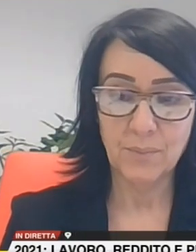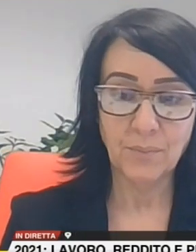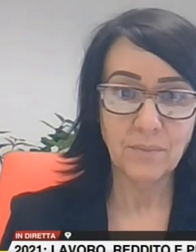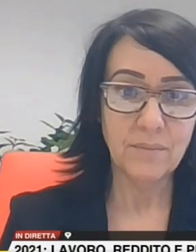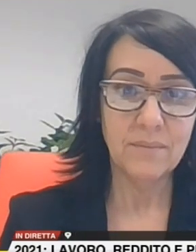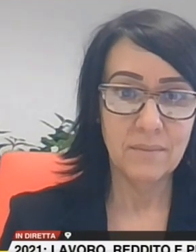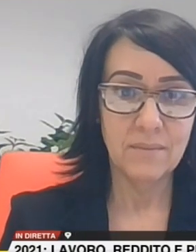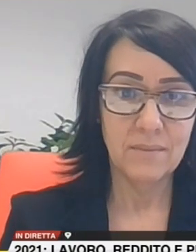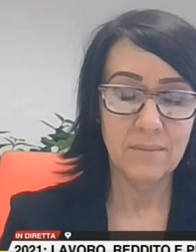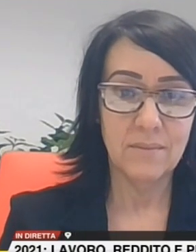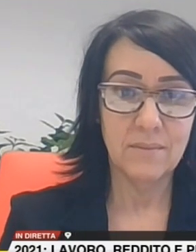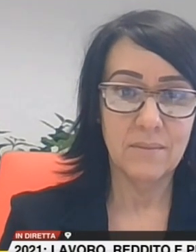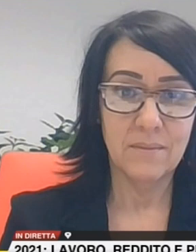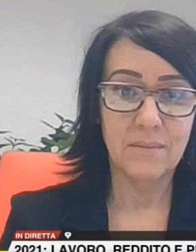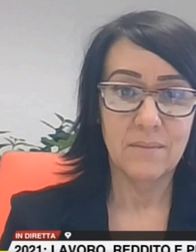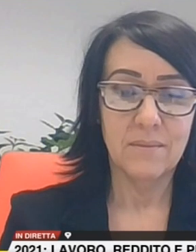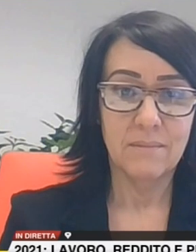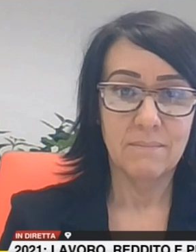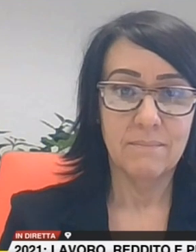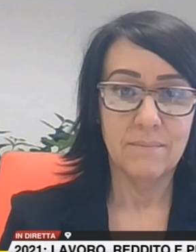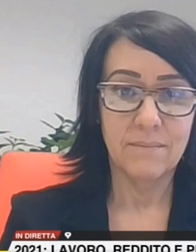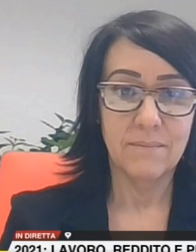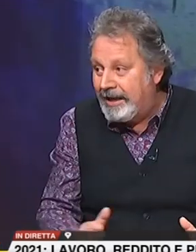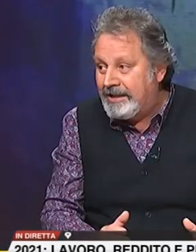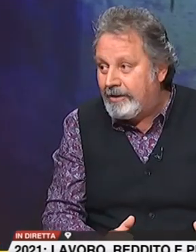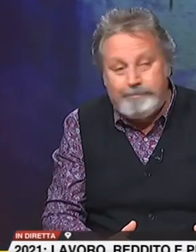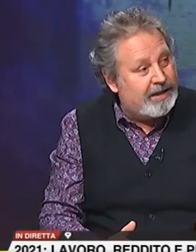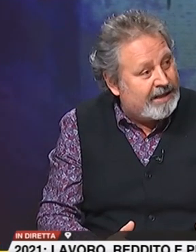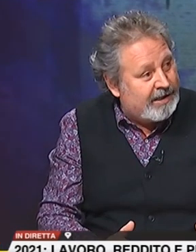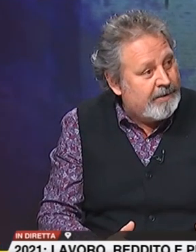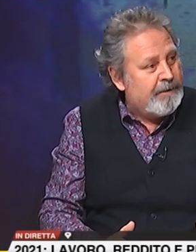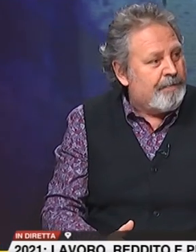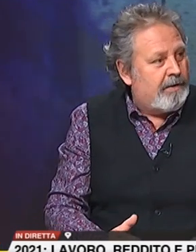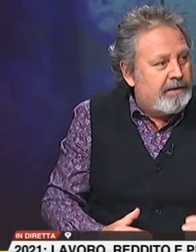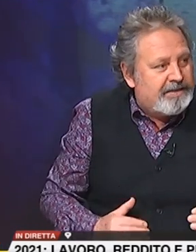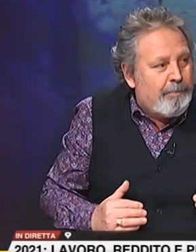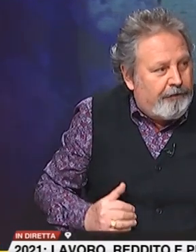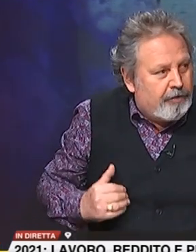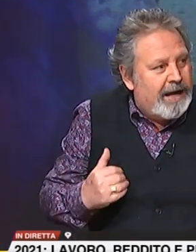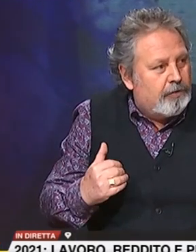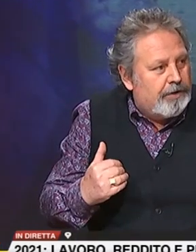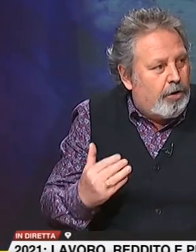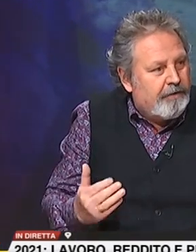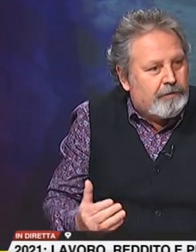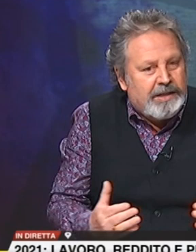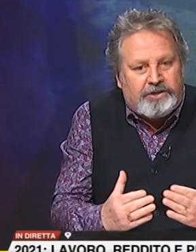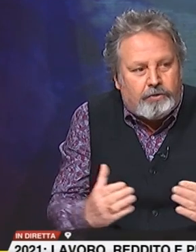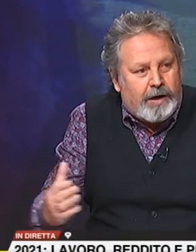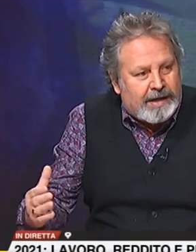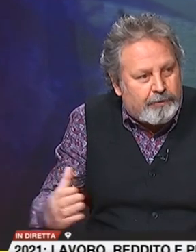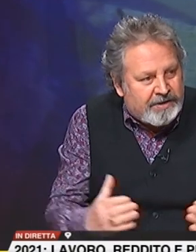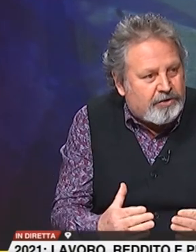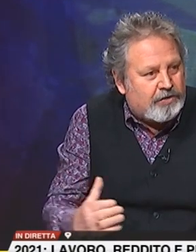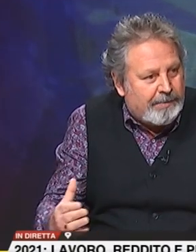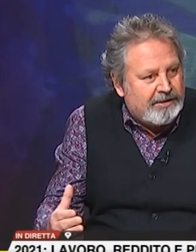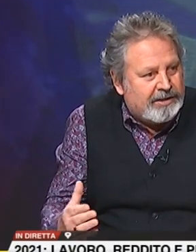3, il problema è che devi trovare quelle che sono in grado di elaborare l'ISE, che è una pratica complicata. Certo. Ne stiamo formando di nuovi, quindi ci sono